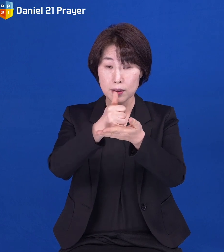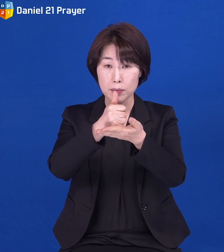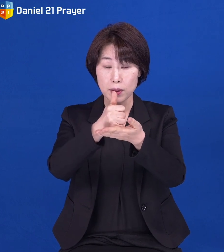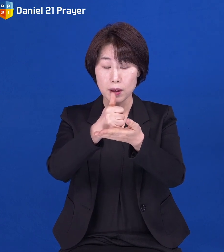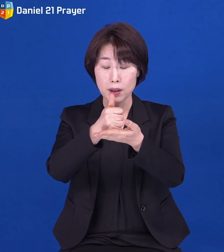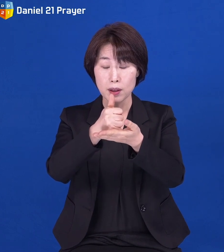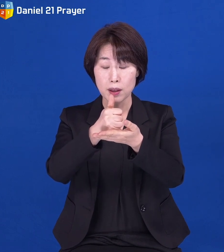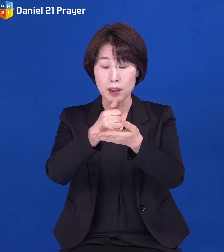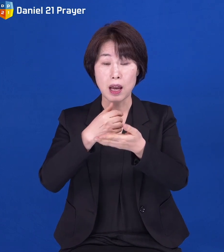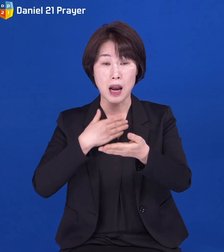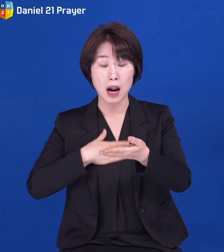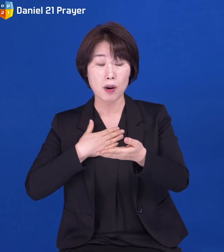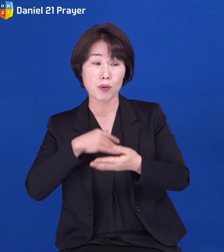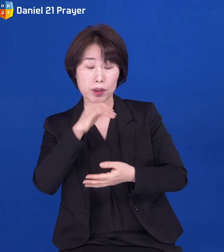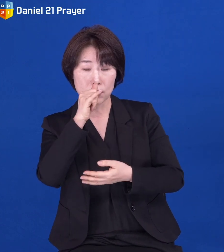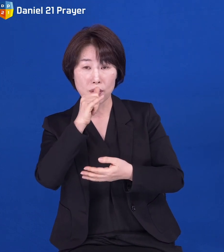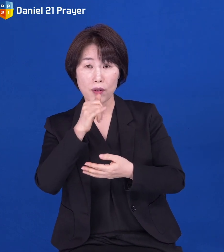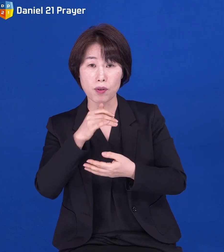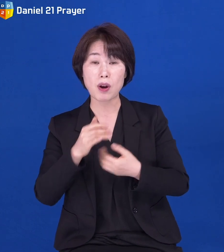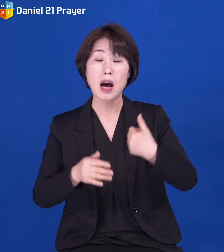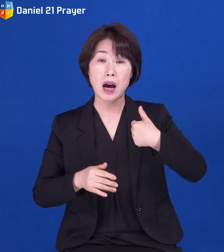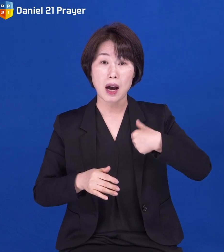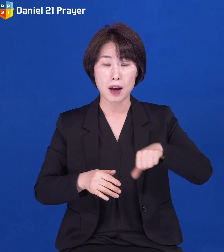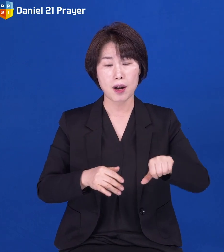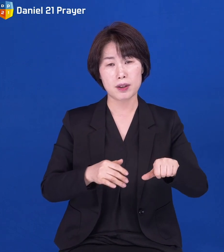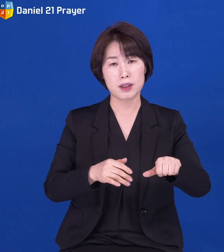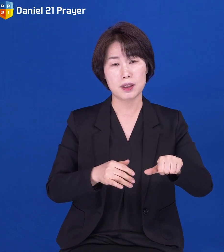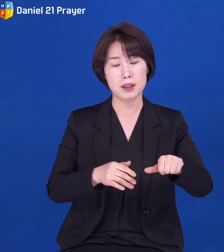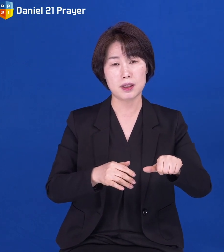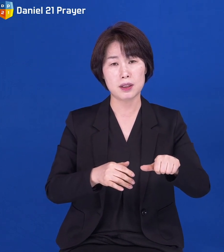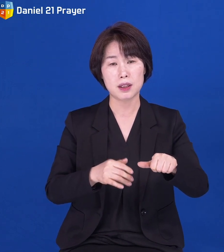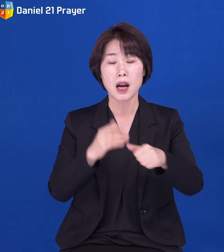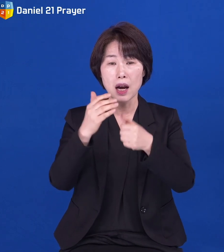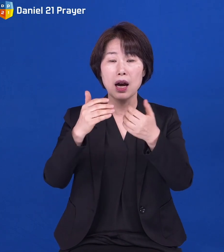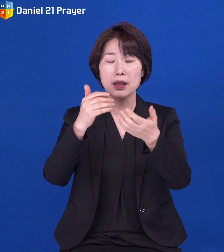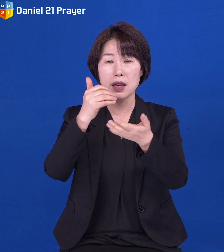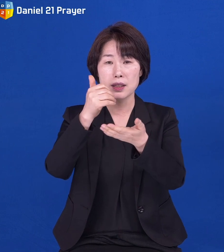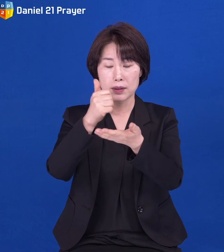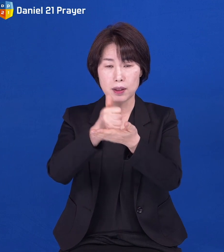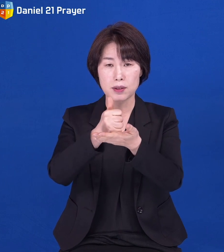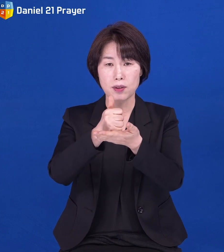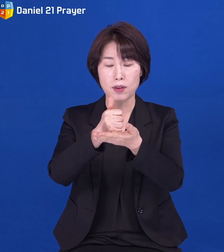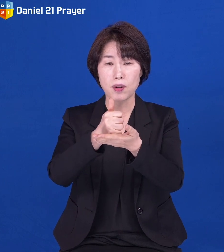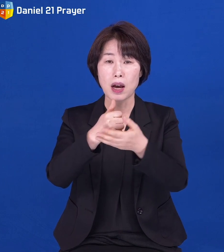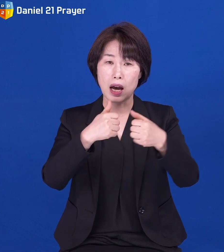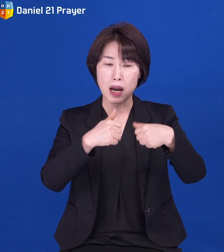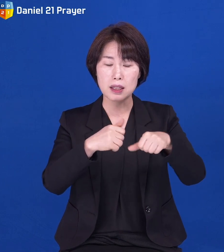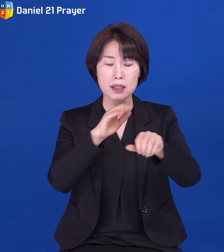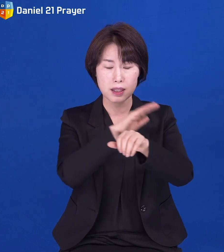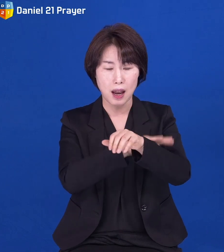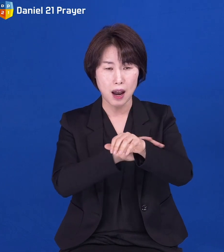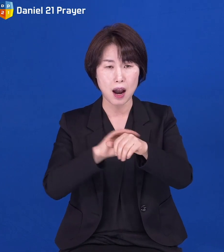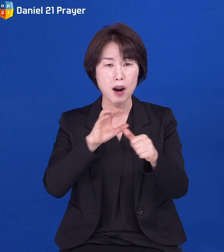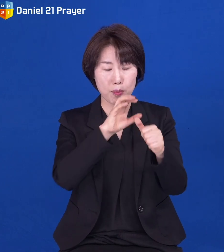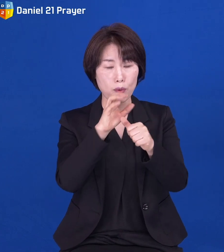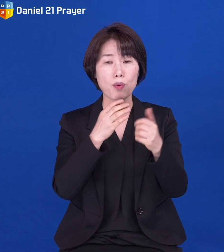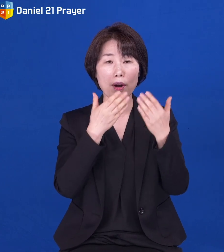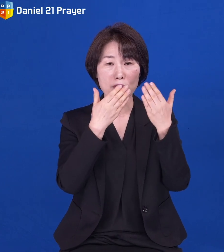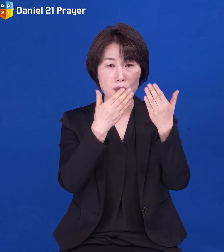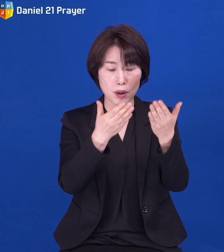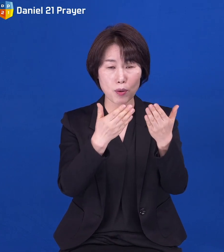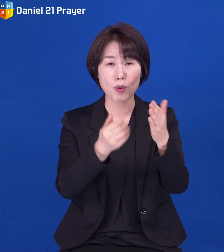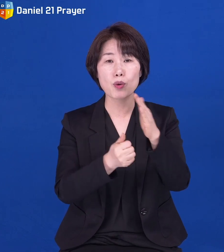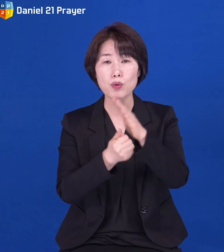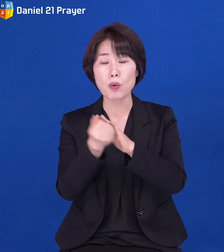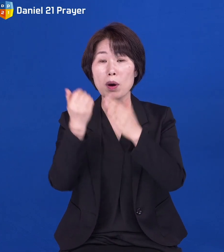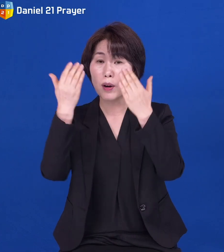어떤 목사님한테는 제가 미니 괜찮다고 하나님이 괜찮다고 자기가 꿈속에서 얘기해 주셨다고 이런 소망을 저한테 주셨고 저한테